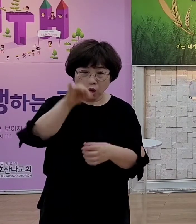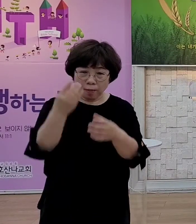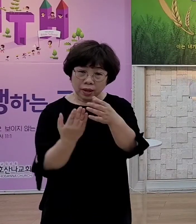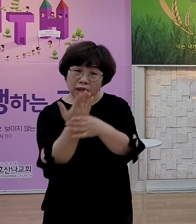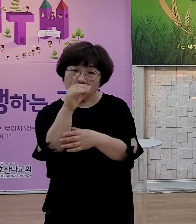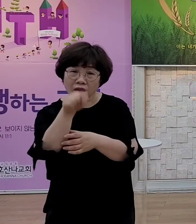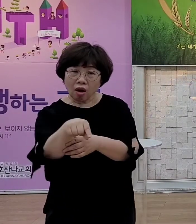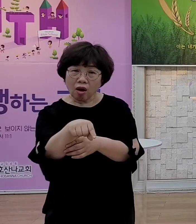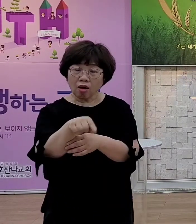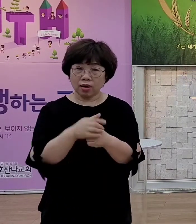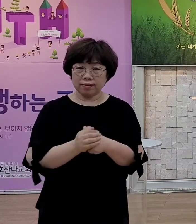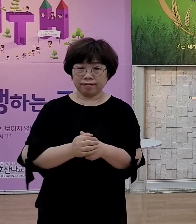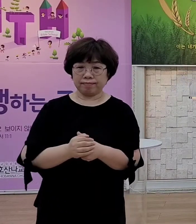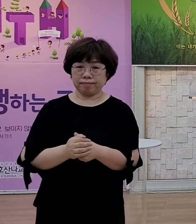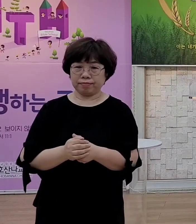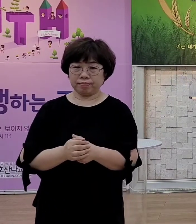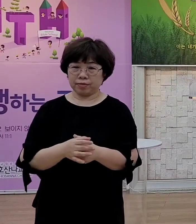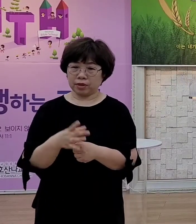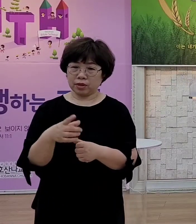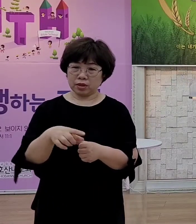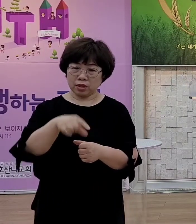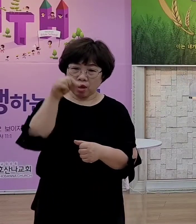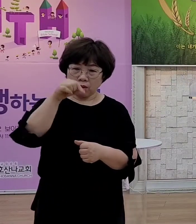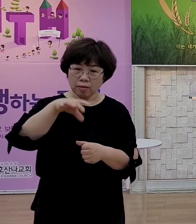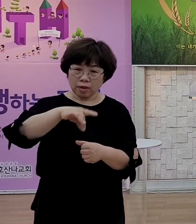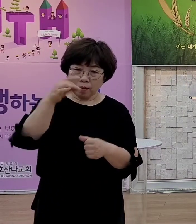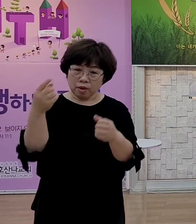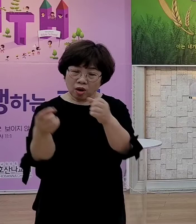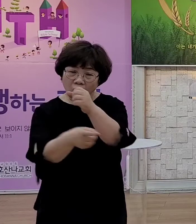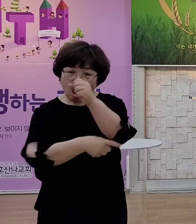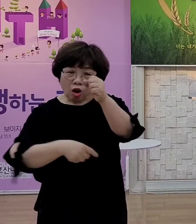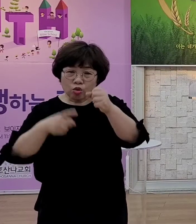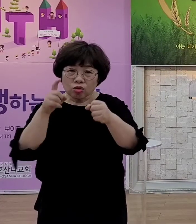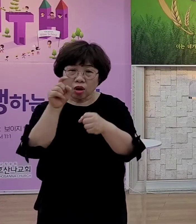이러는데, 그러니까 처음 수확한 열매들, 그러니까 처음